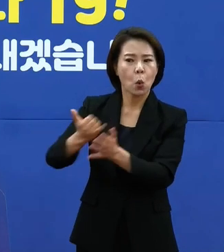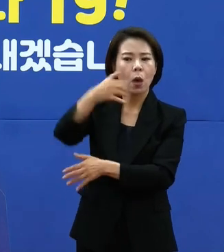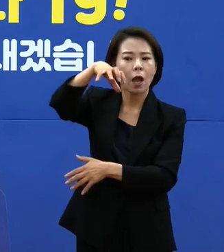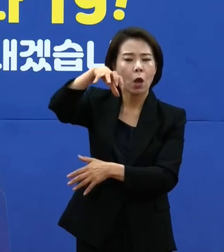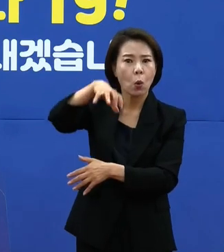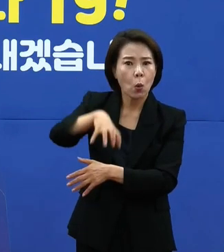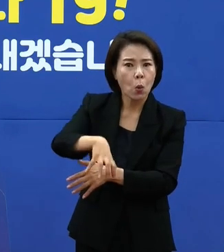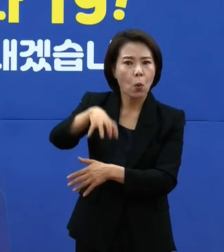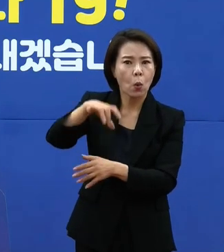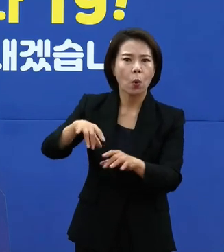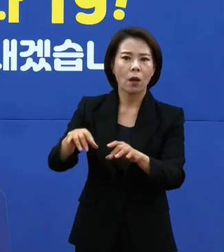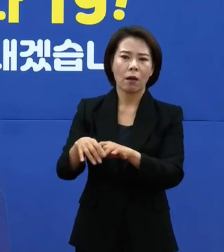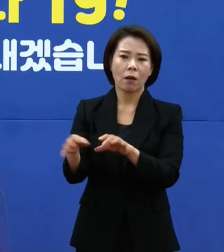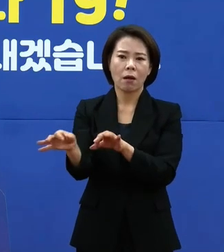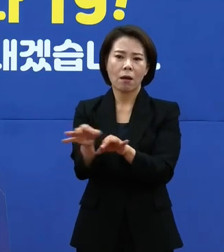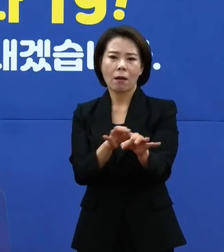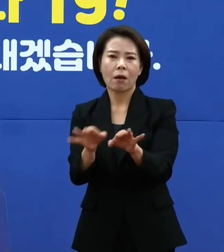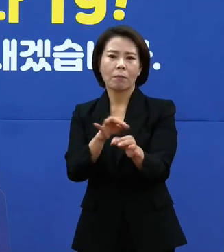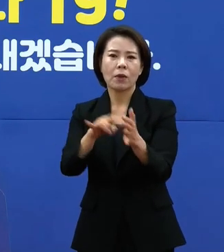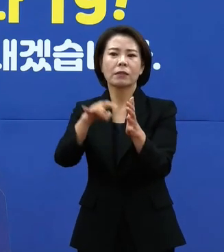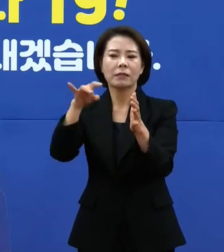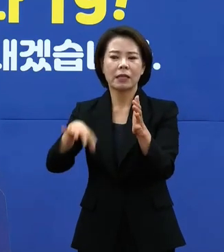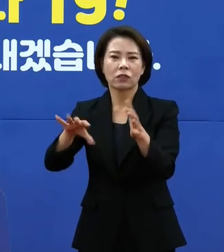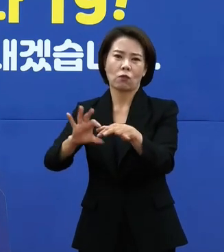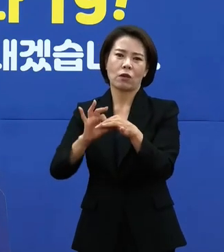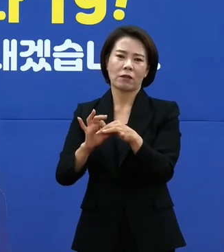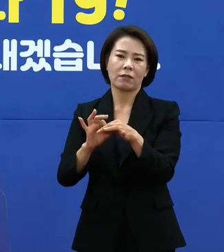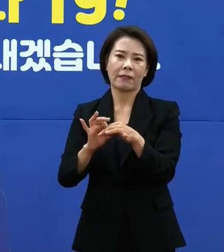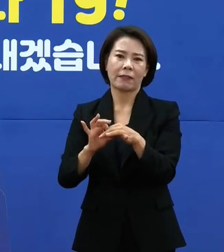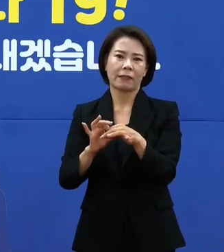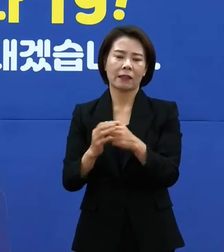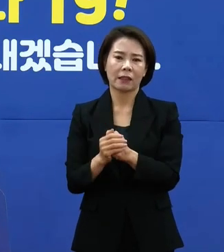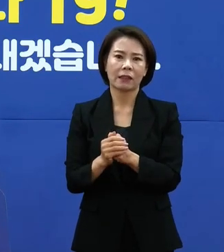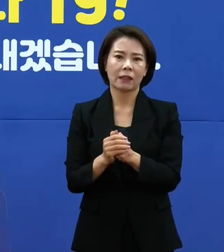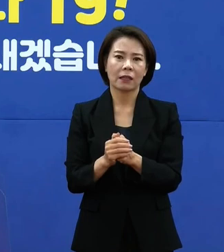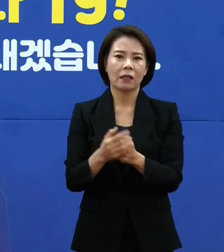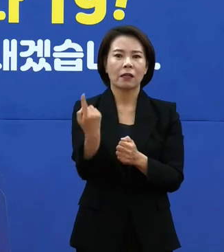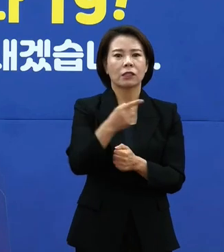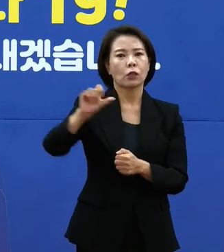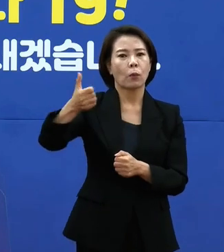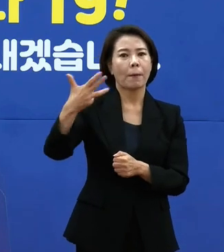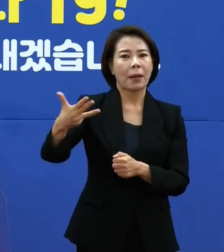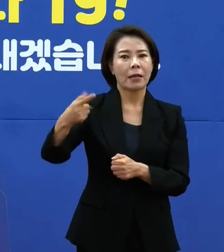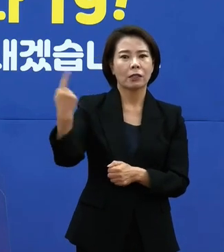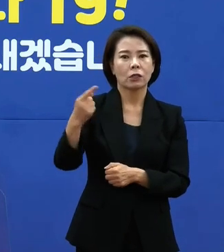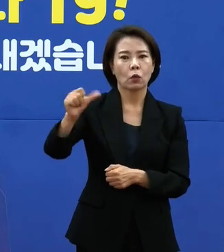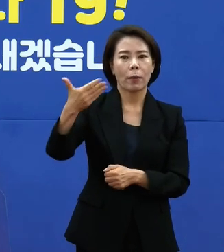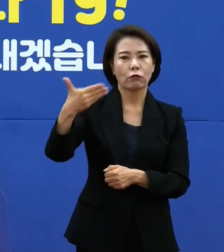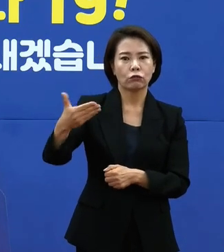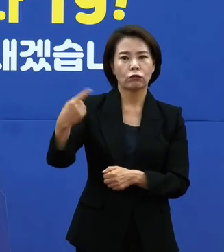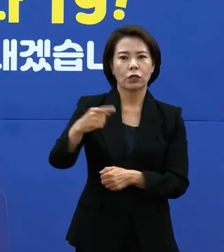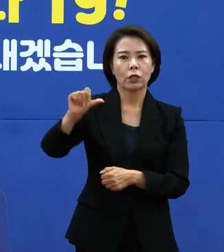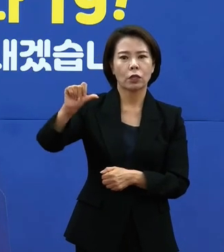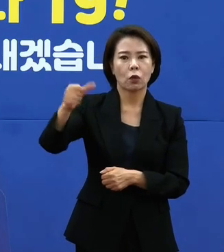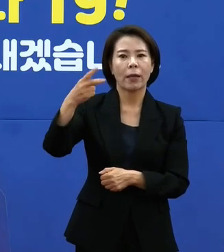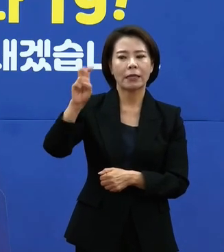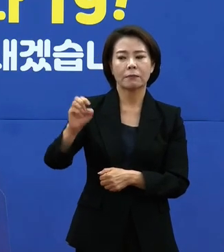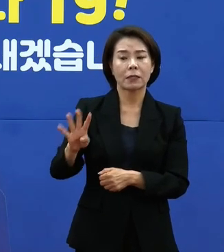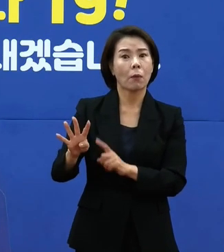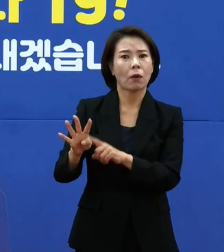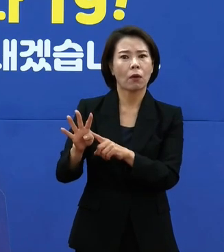국내선 면세점 관련자들입니다. 제주 1508, 1509,